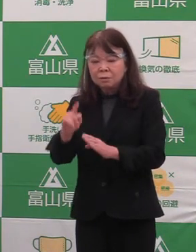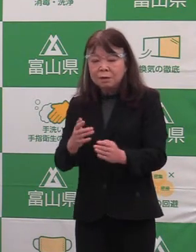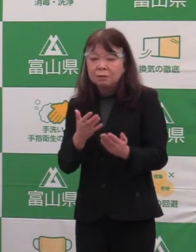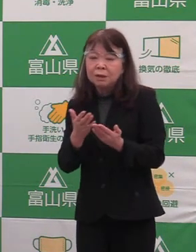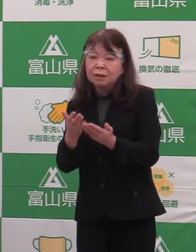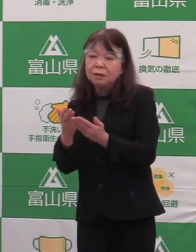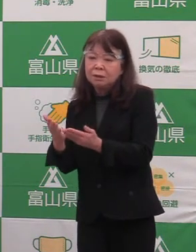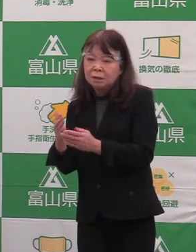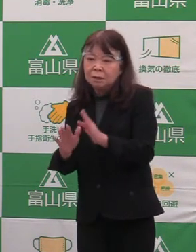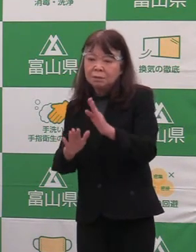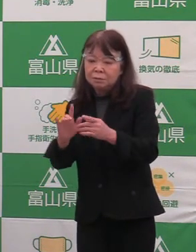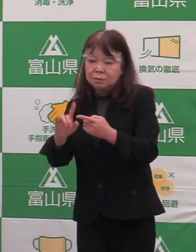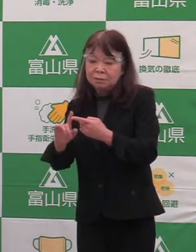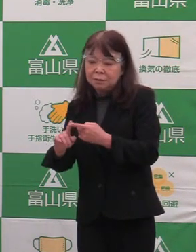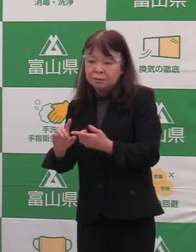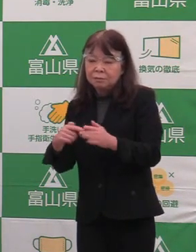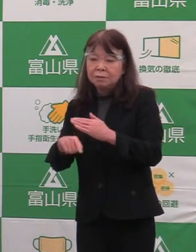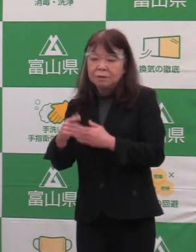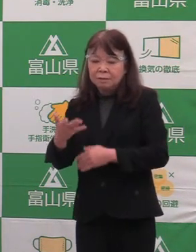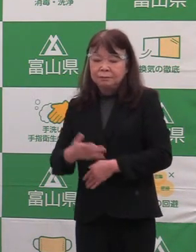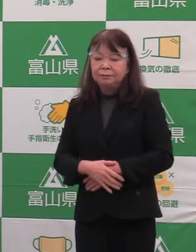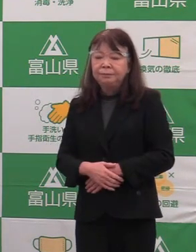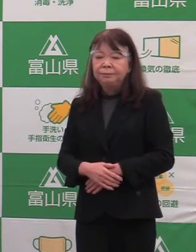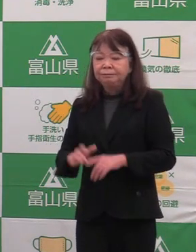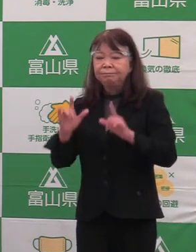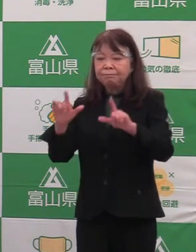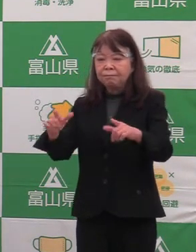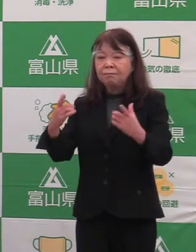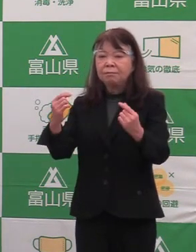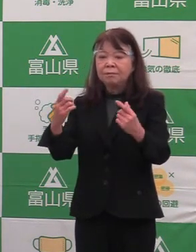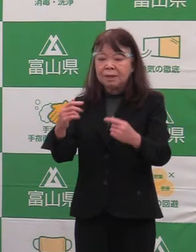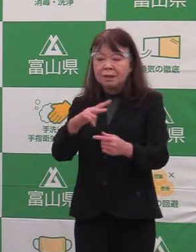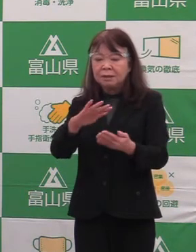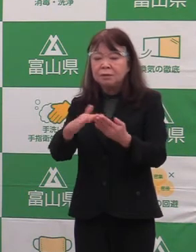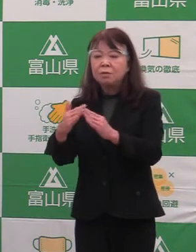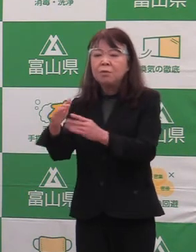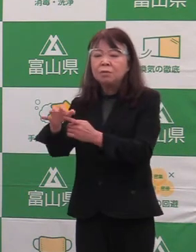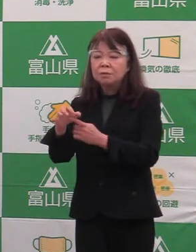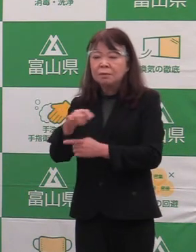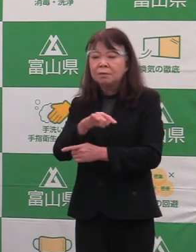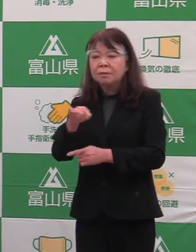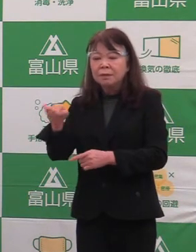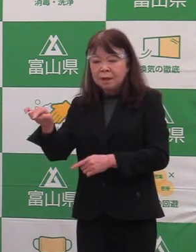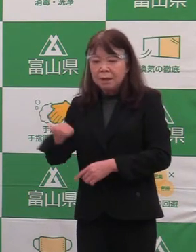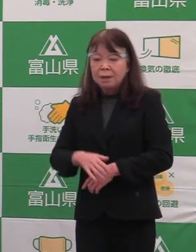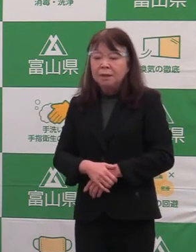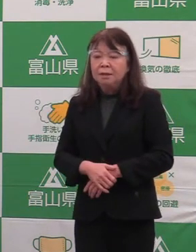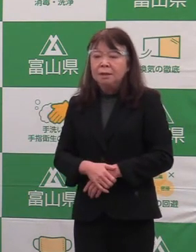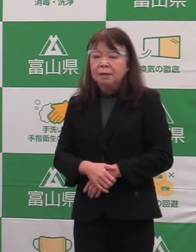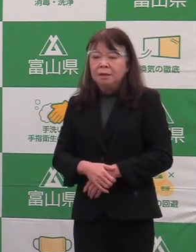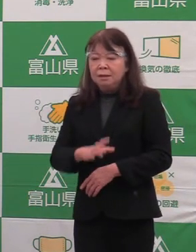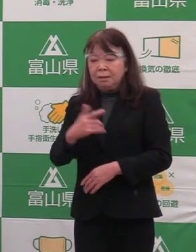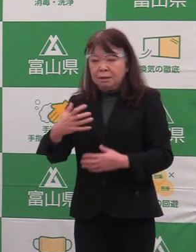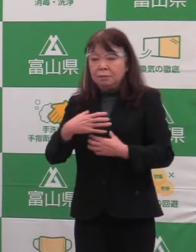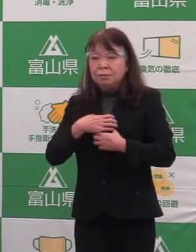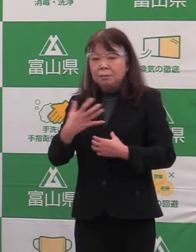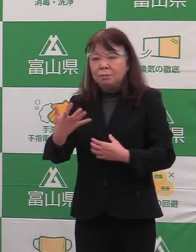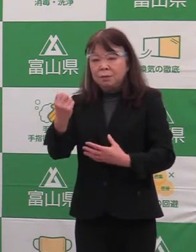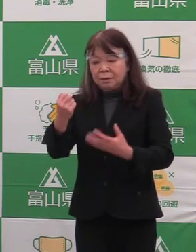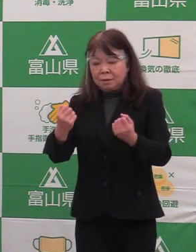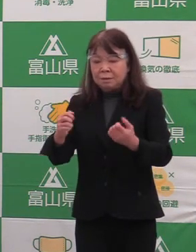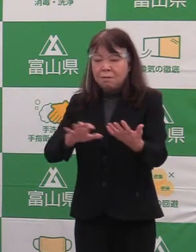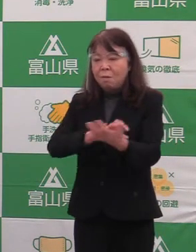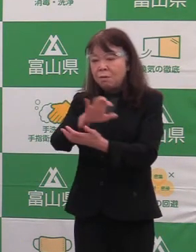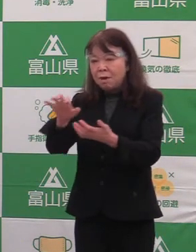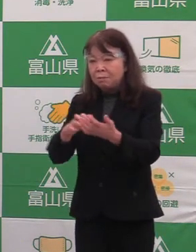はい、そんな市町村として、現場を預かっておられて、全くいろいろと不安もあると思いますし混乱もあ